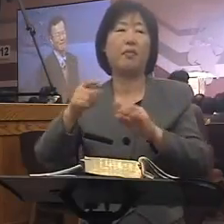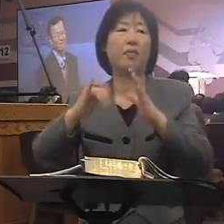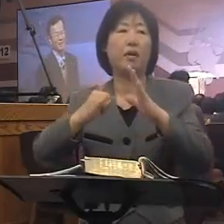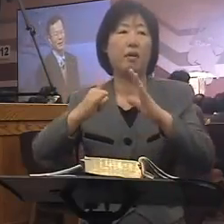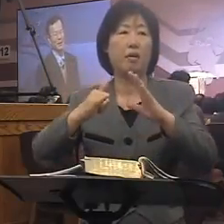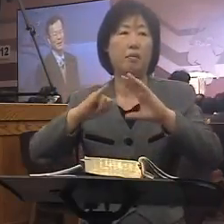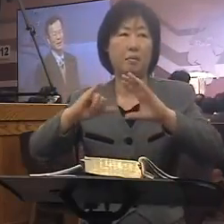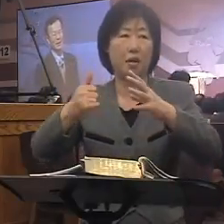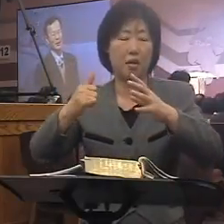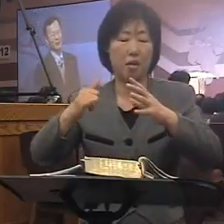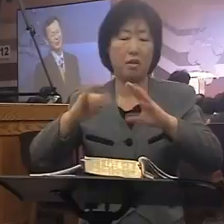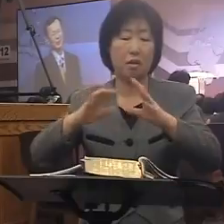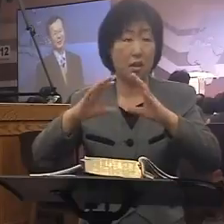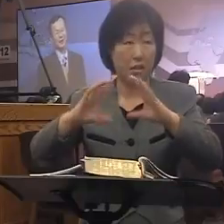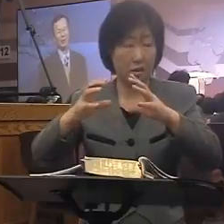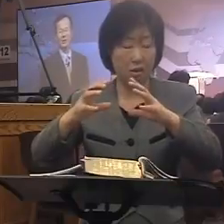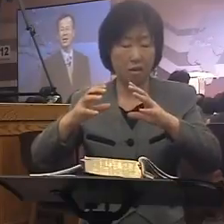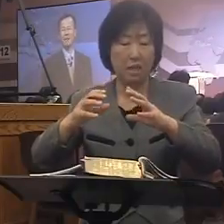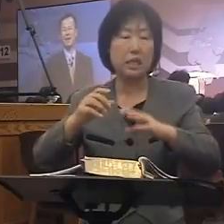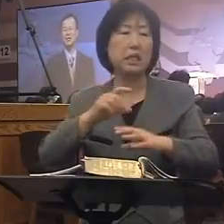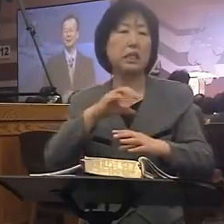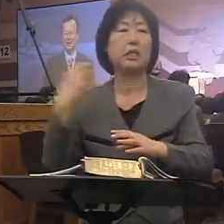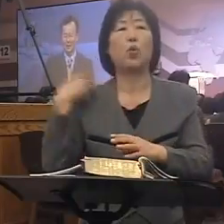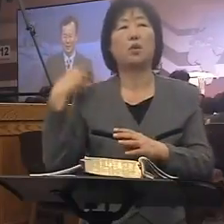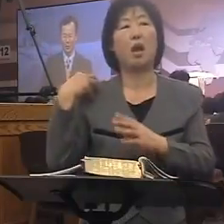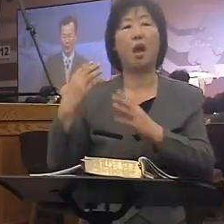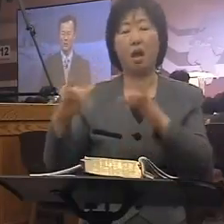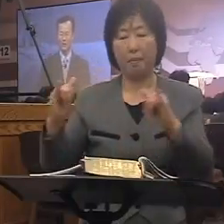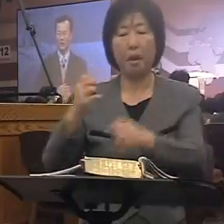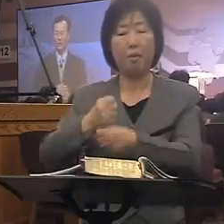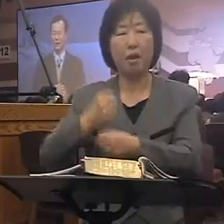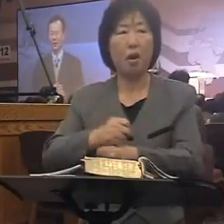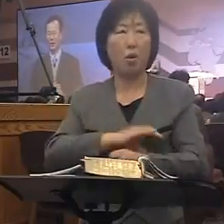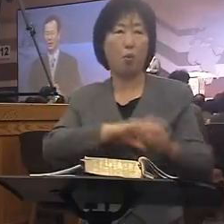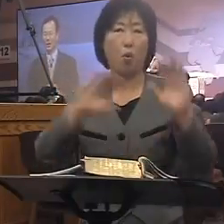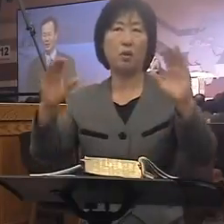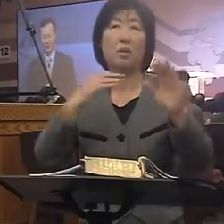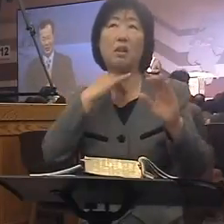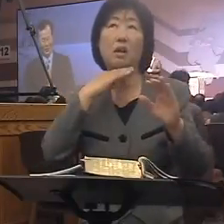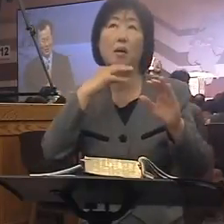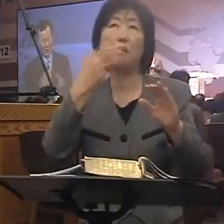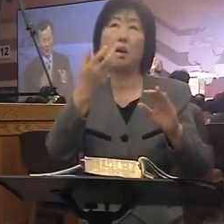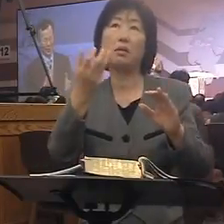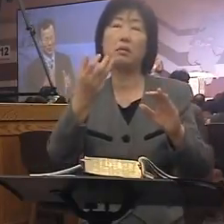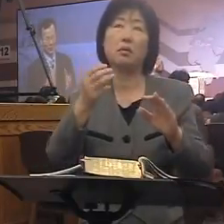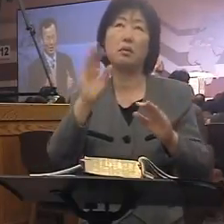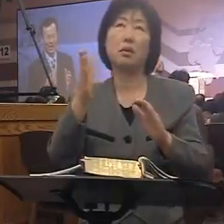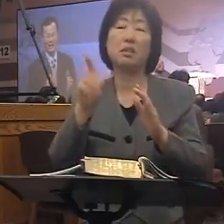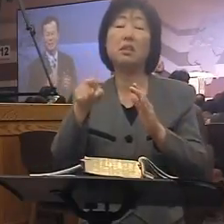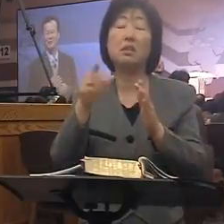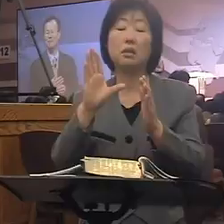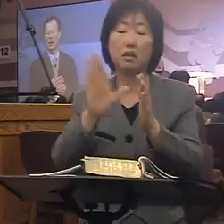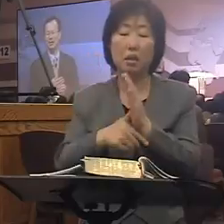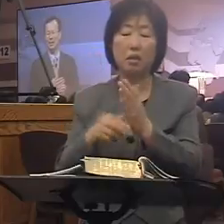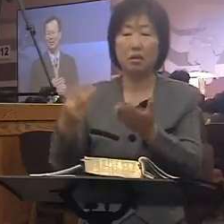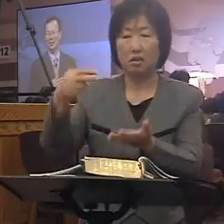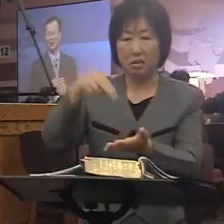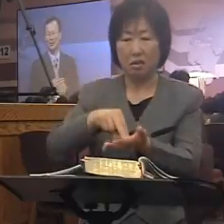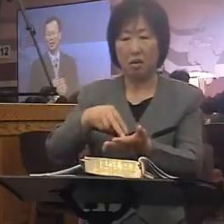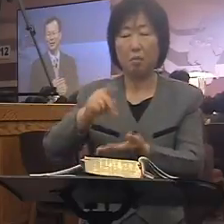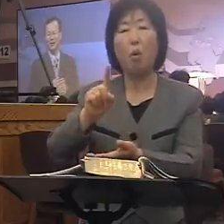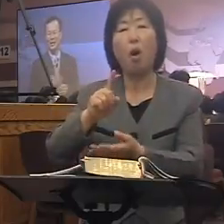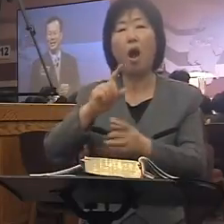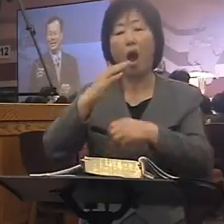만드십니다. 여러분, 모세가 80이 되어서 그때 이렇게 서게 되었을 때 하나님이 무슨